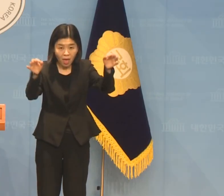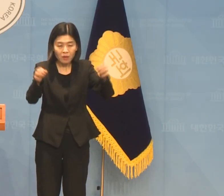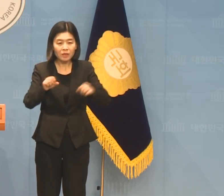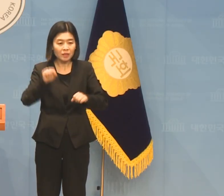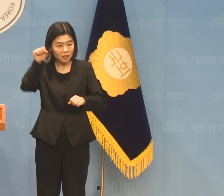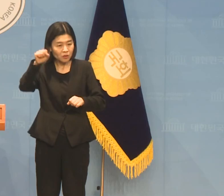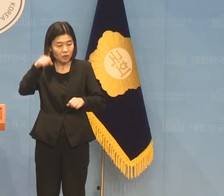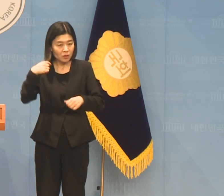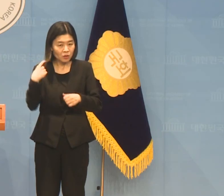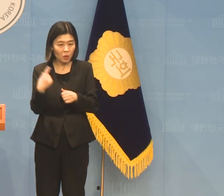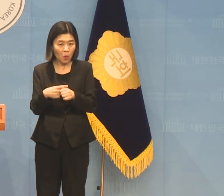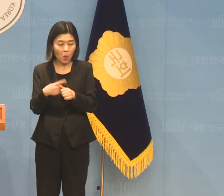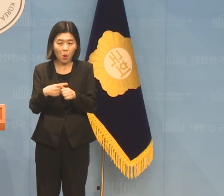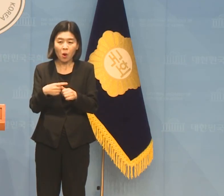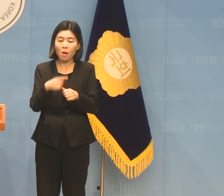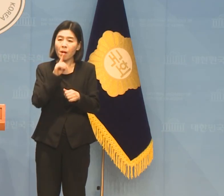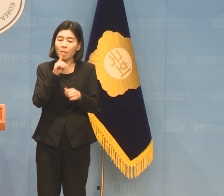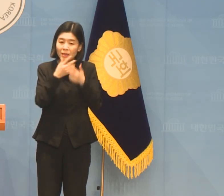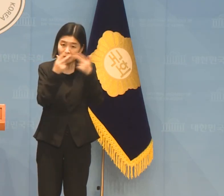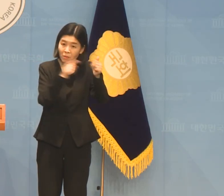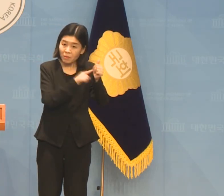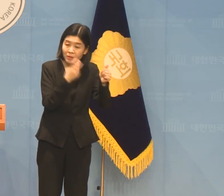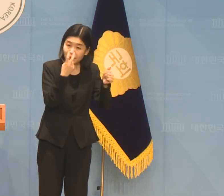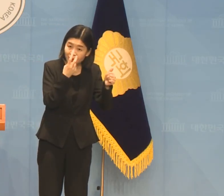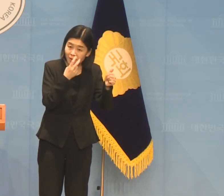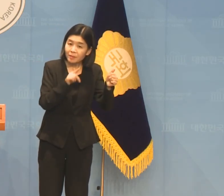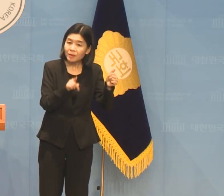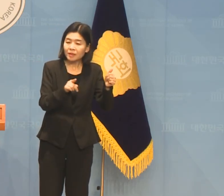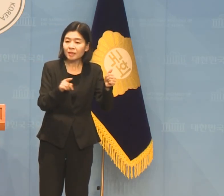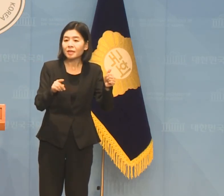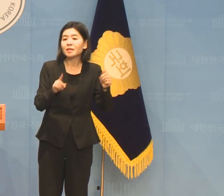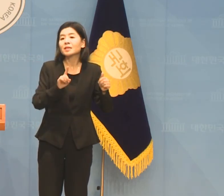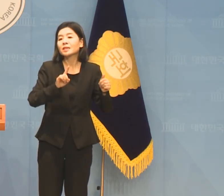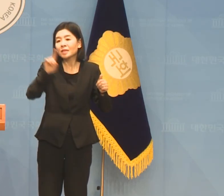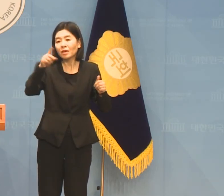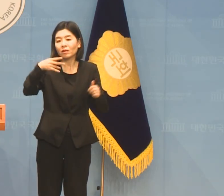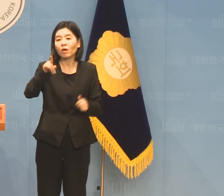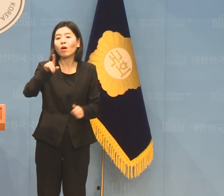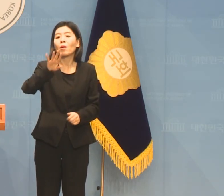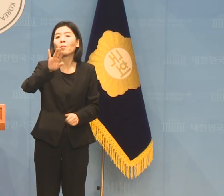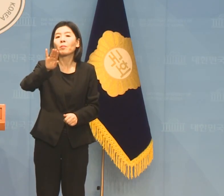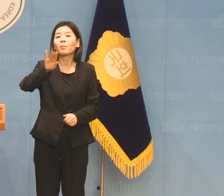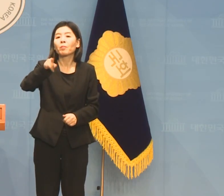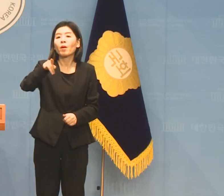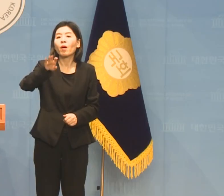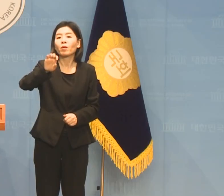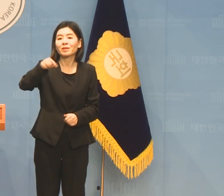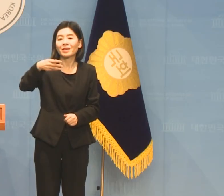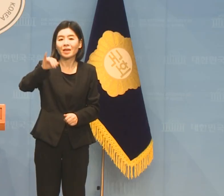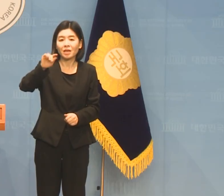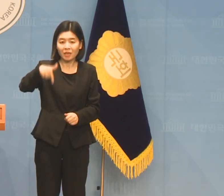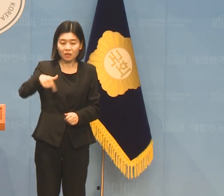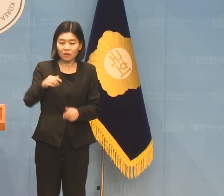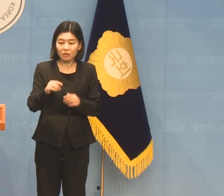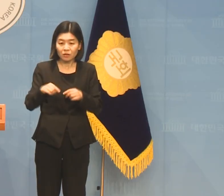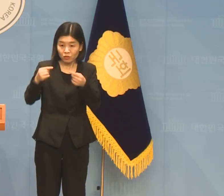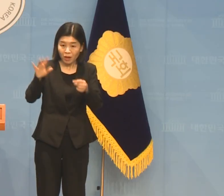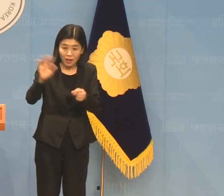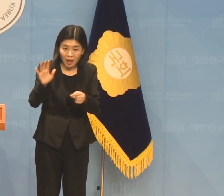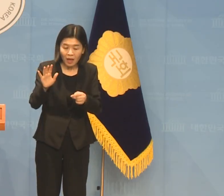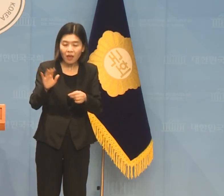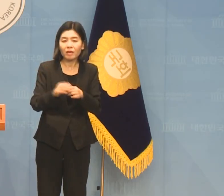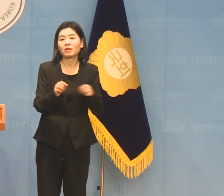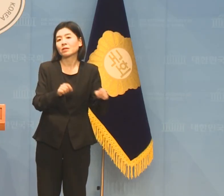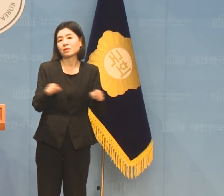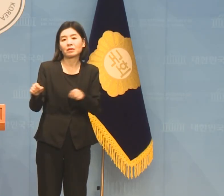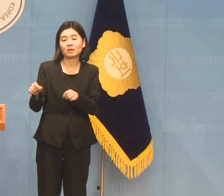논란 휩싸인 이재명에 대한 심리는 피신청인인 더 퍼블릭 측의 불출석으로 인해 기일이 속행되었다는 점을